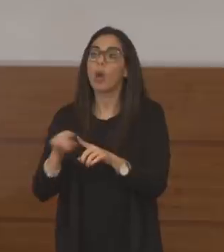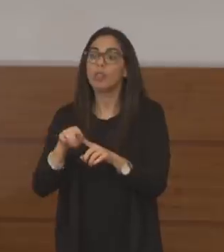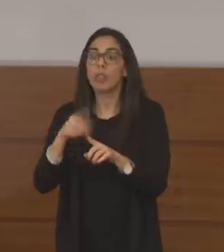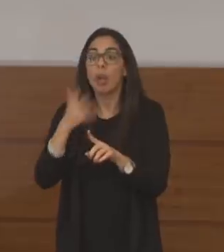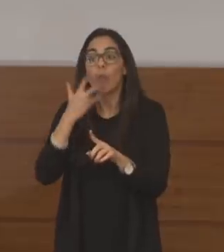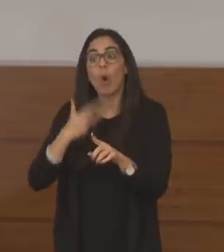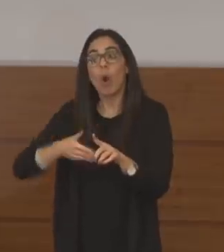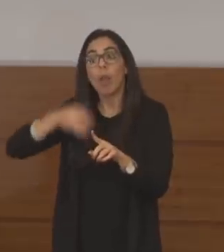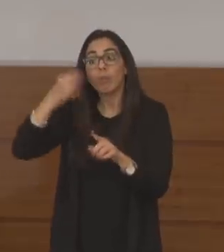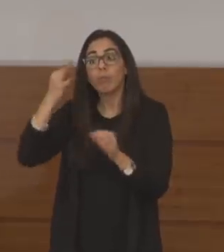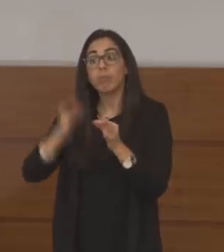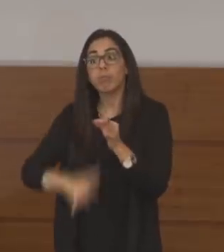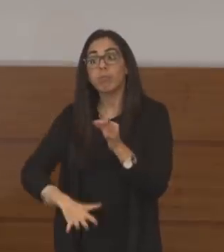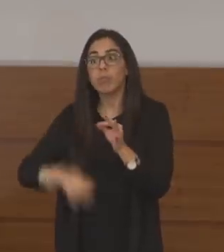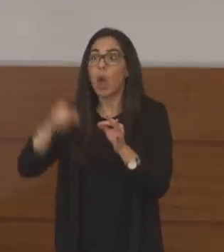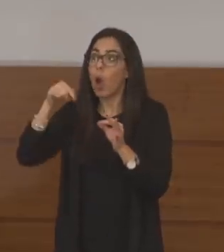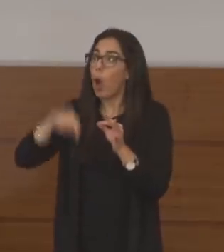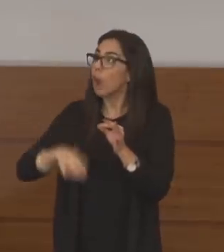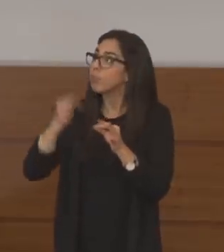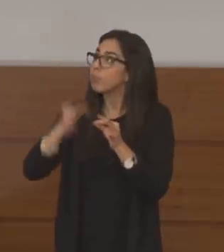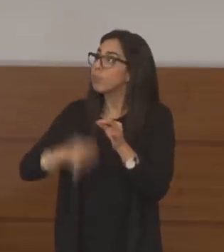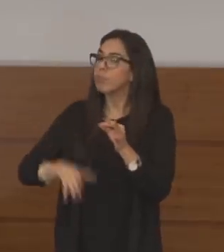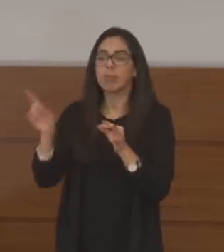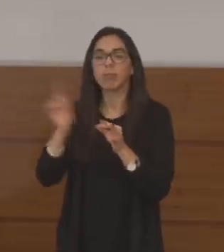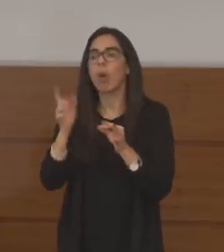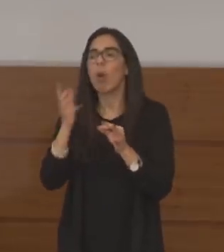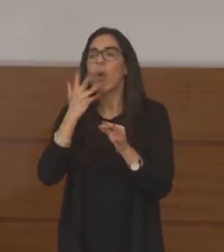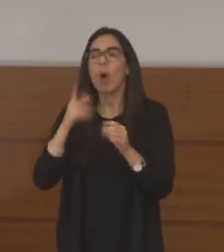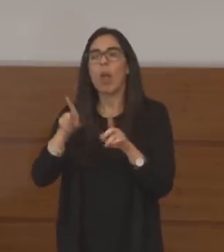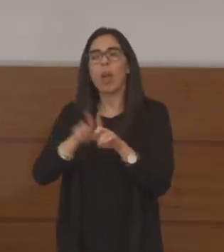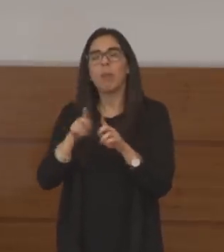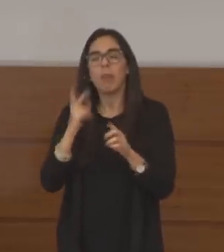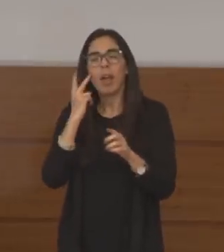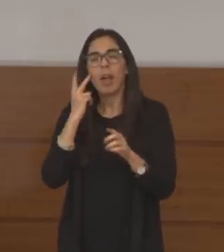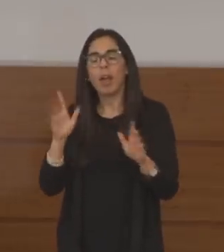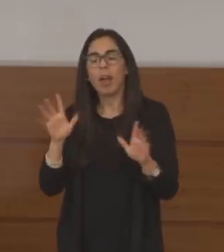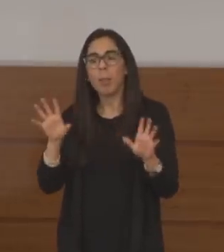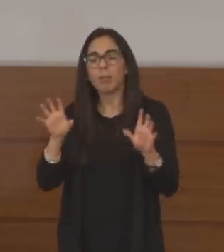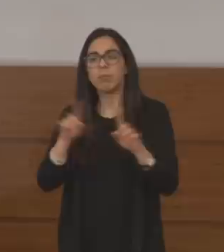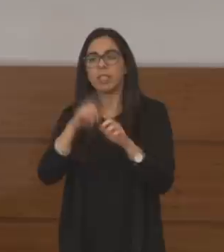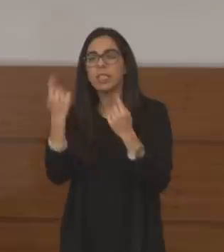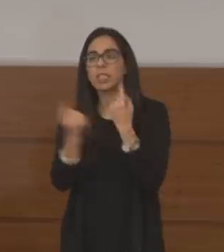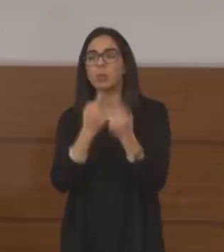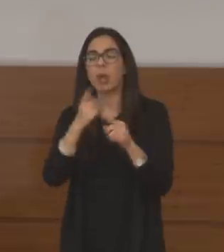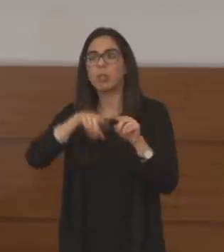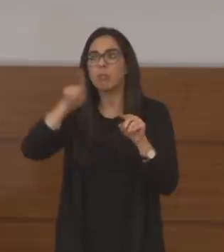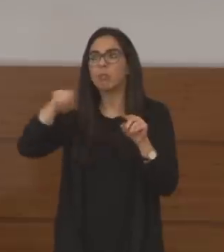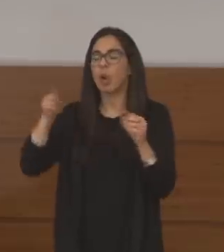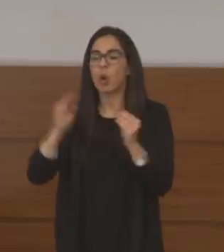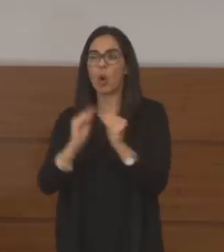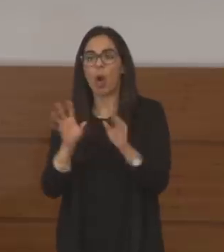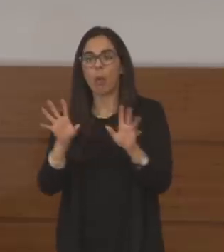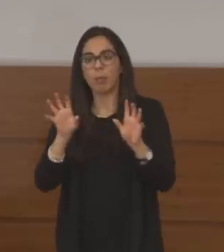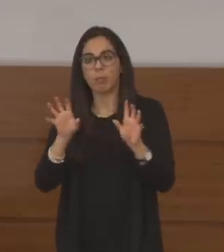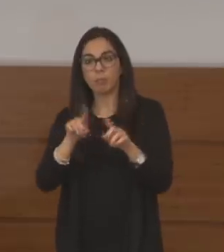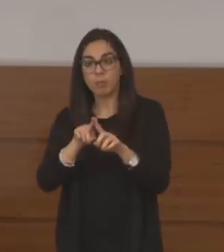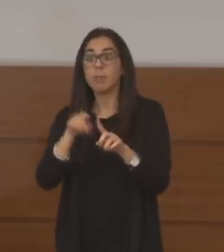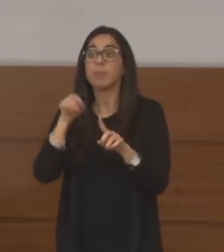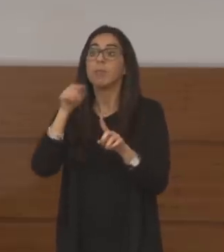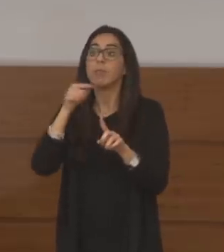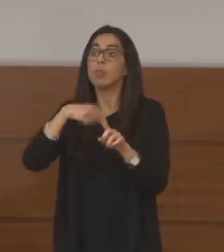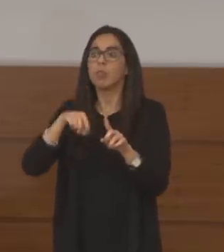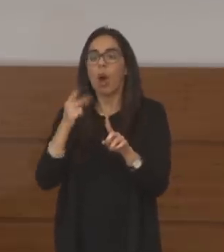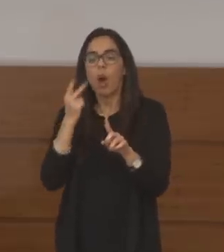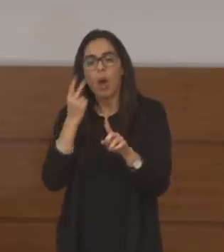puntuale rispetto al tempo ma di fotografare un trend noi abbiamo un evidenza che fondamentalmente ci